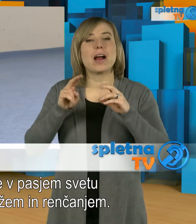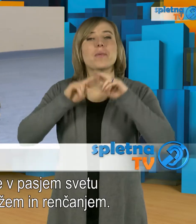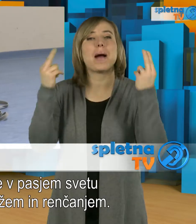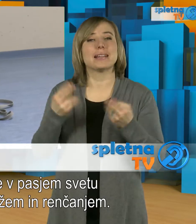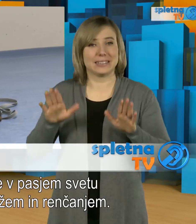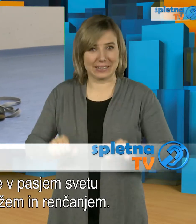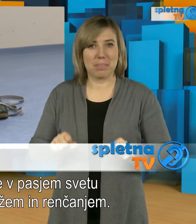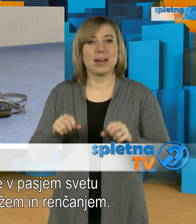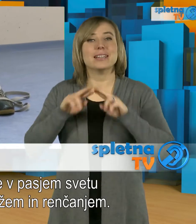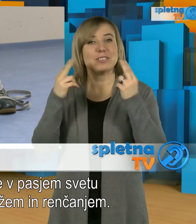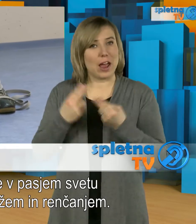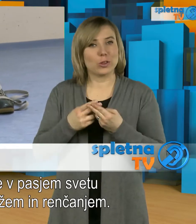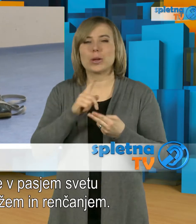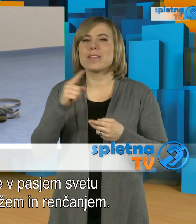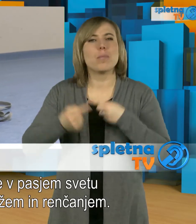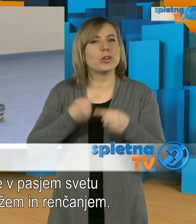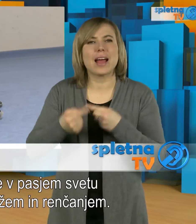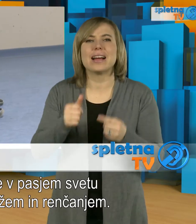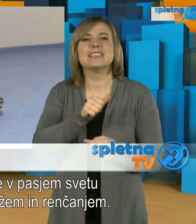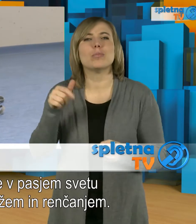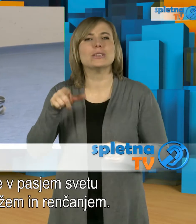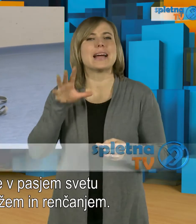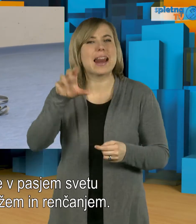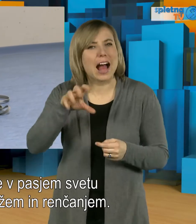Sporazumevanje v pasjem svetu ne poteka le z laježem in renčanjem.